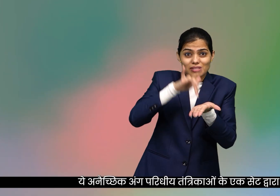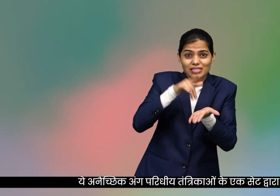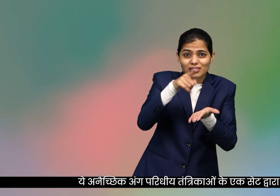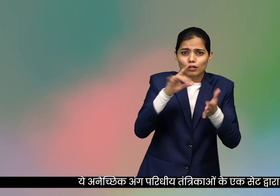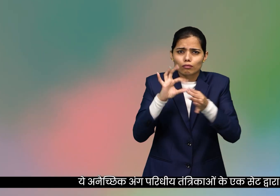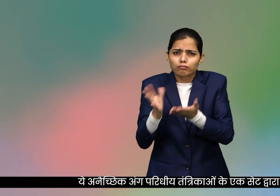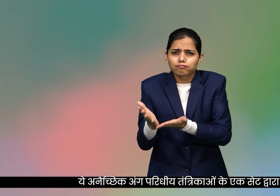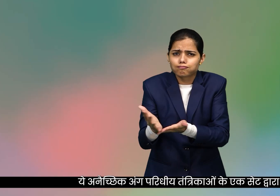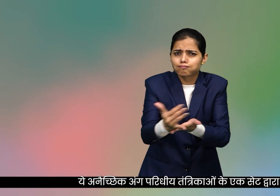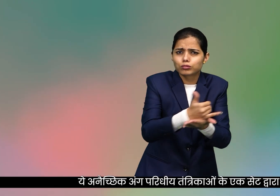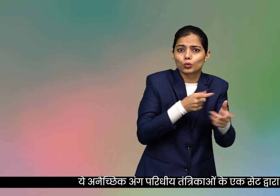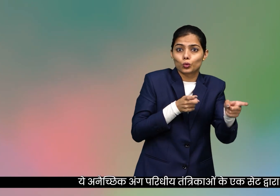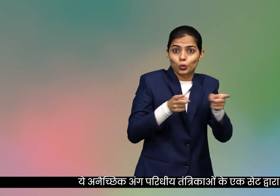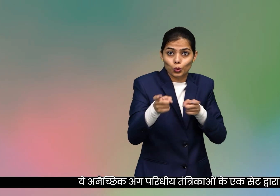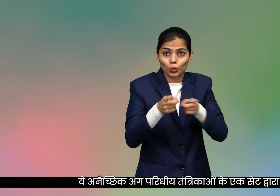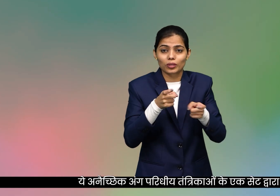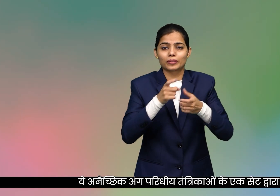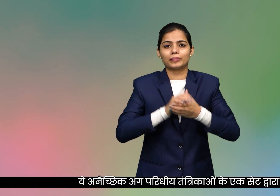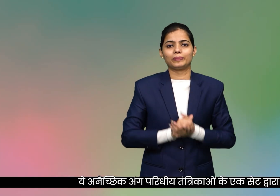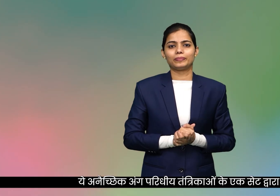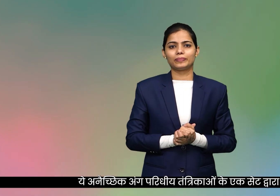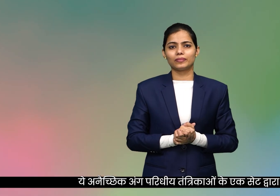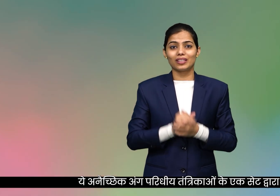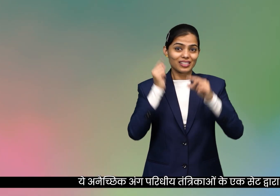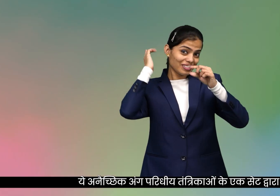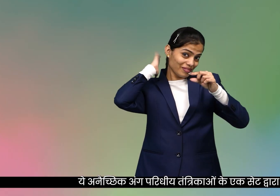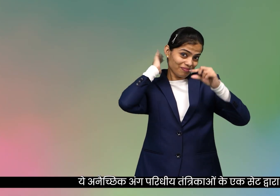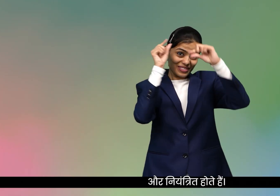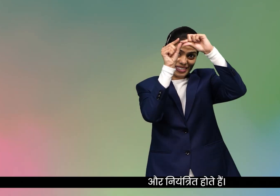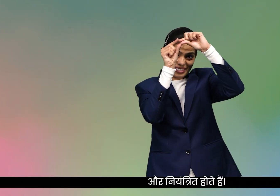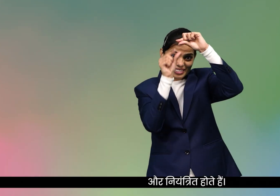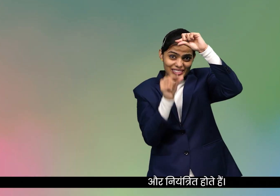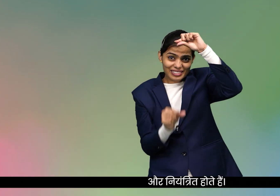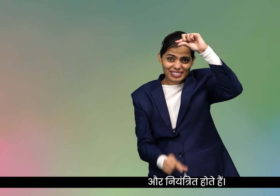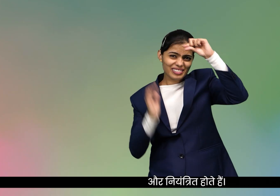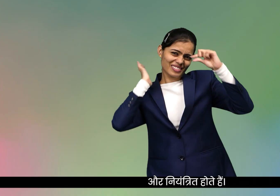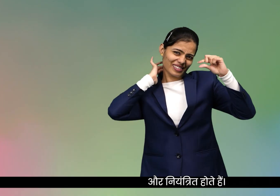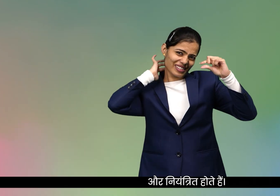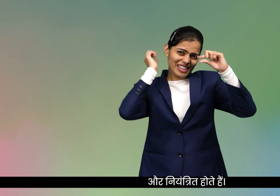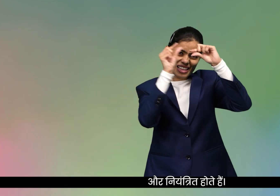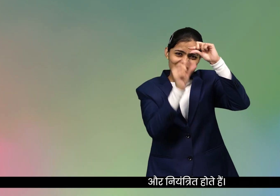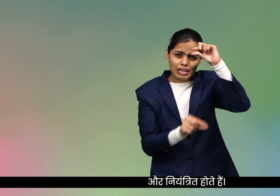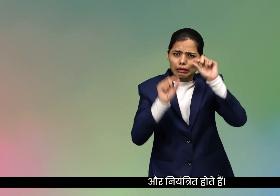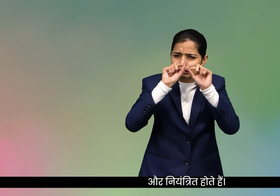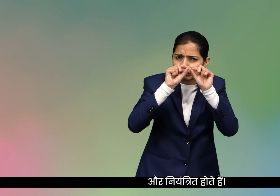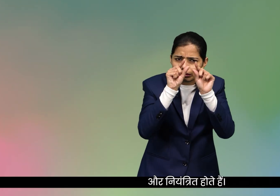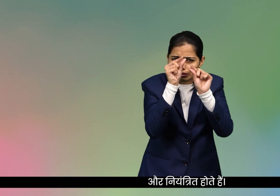अनैच्छिक अंग परिधीय तंत्रिकाओं के एक सेट द्वारा जुड़े और नियंत्रित होते हैं।